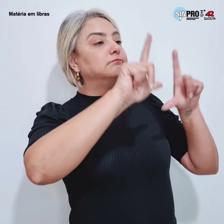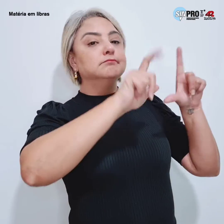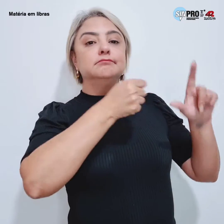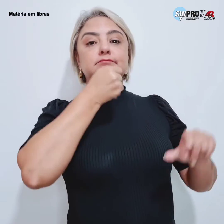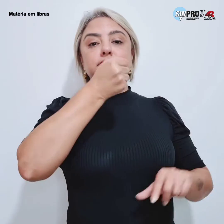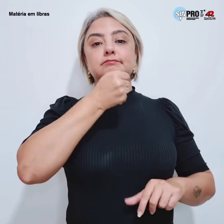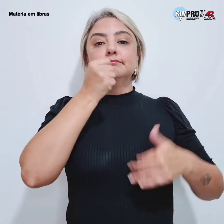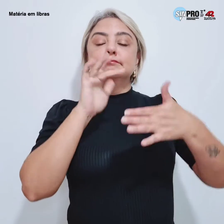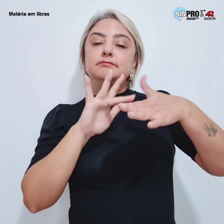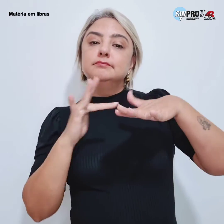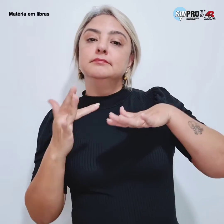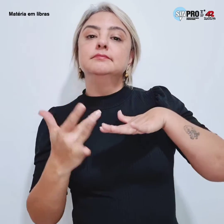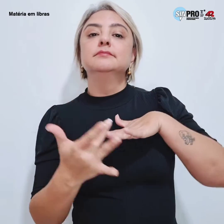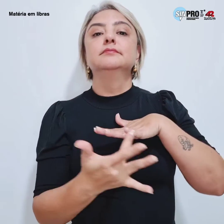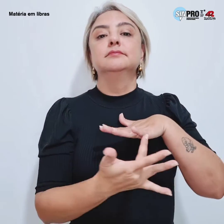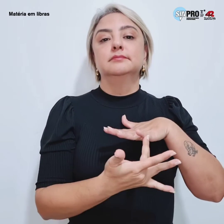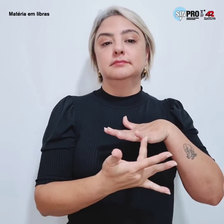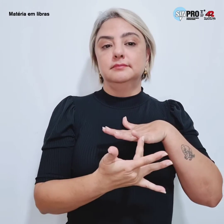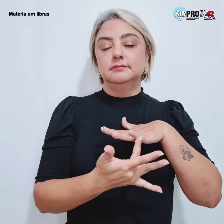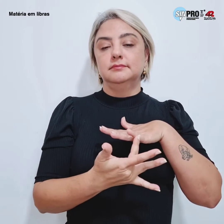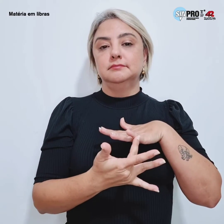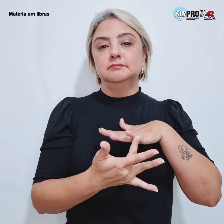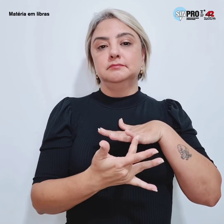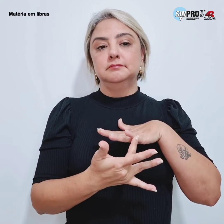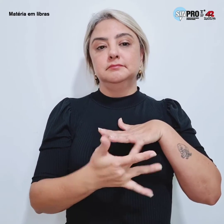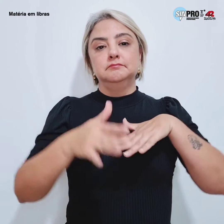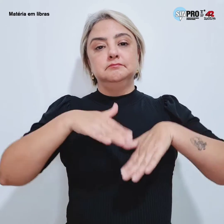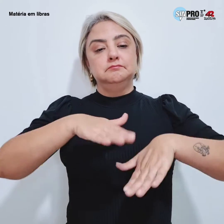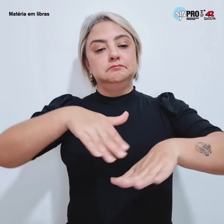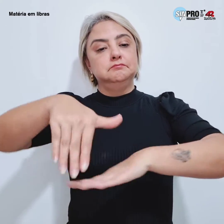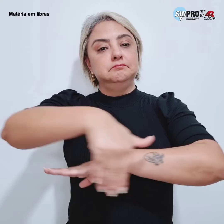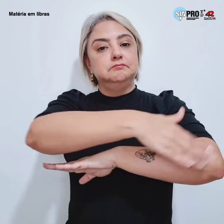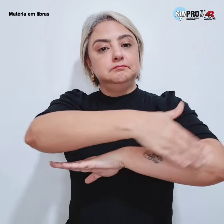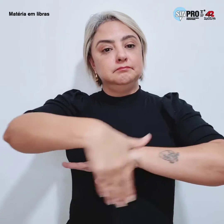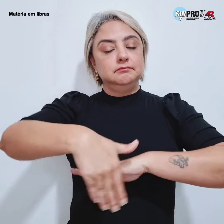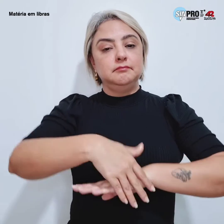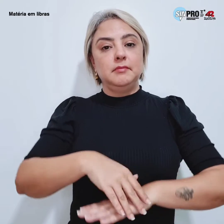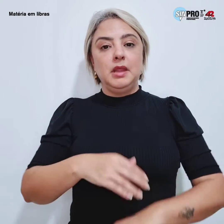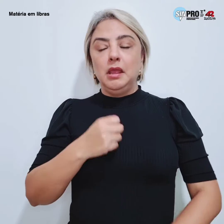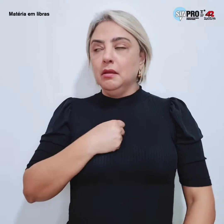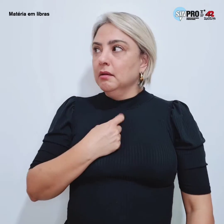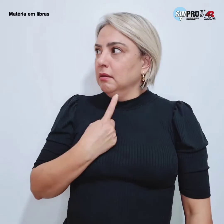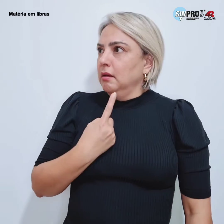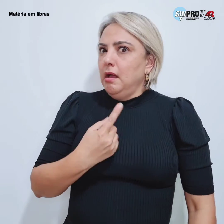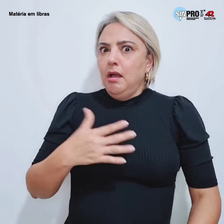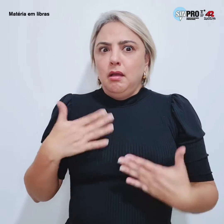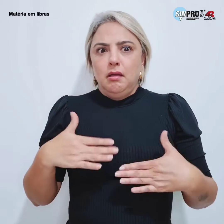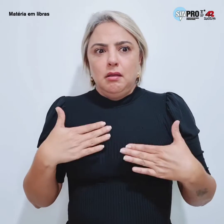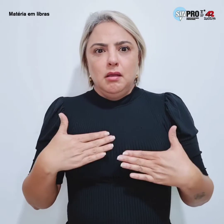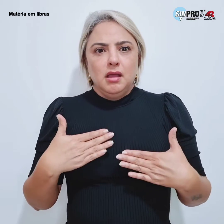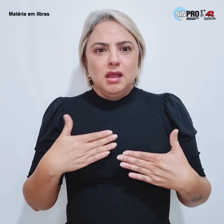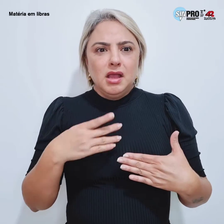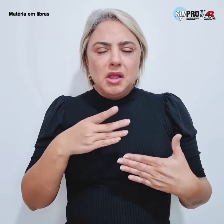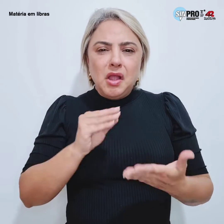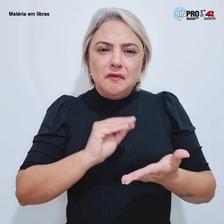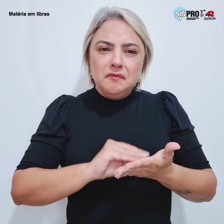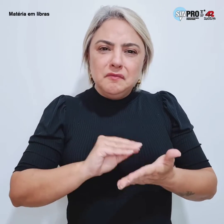redes sociais, nas manifestações de rua. Eu me assustei com tamanha falta de